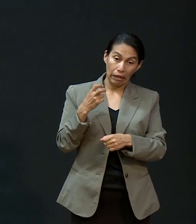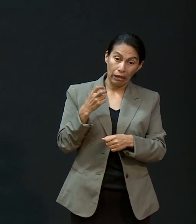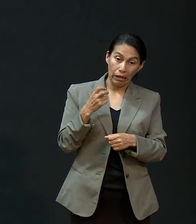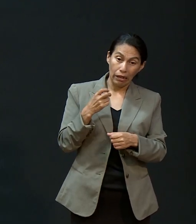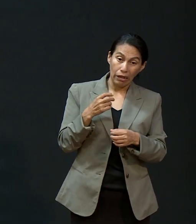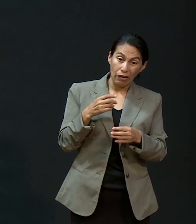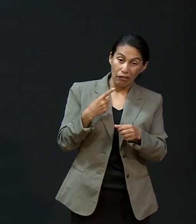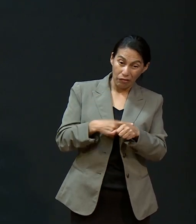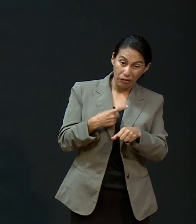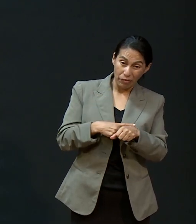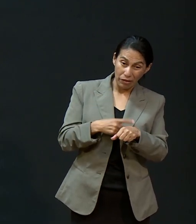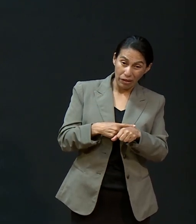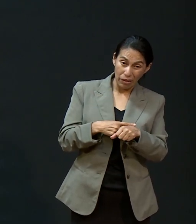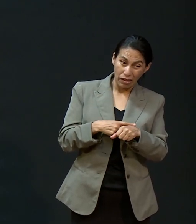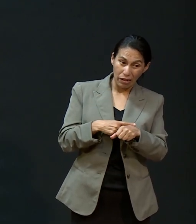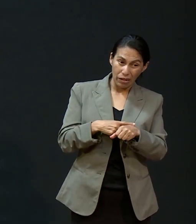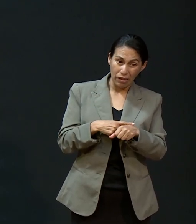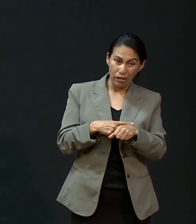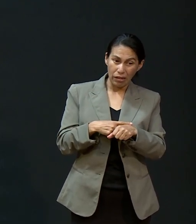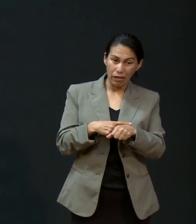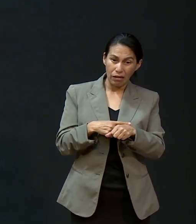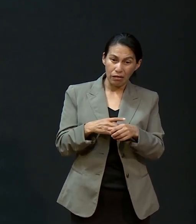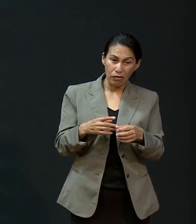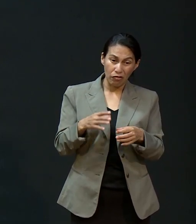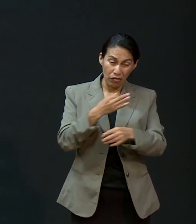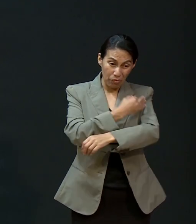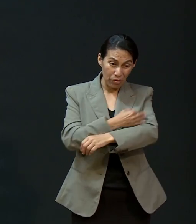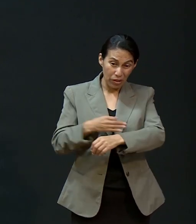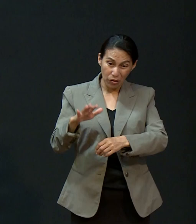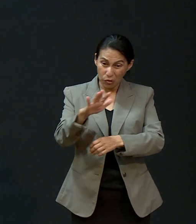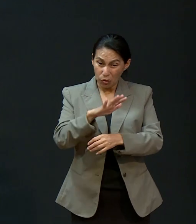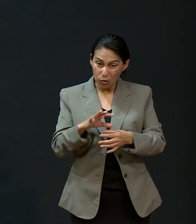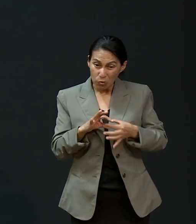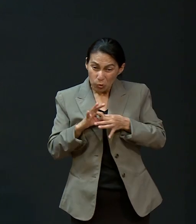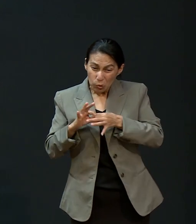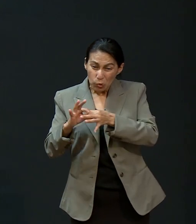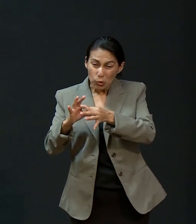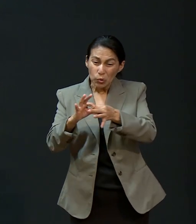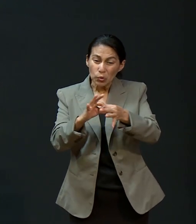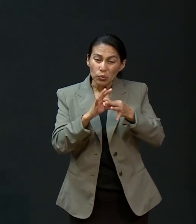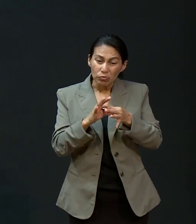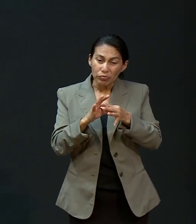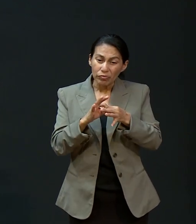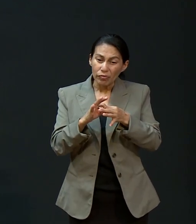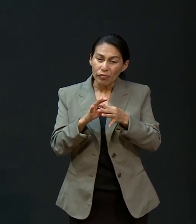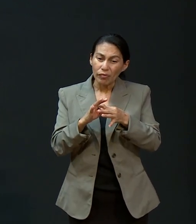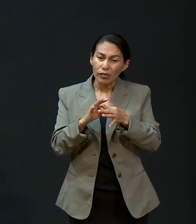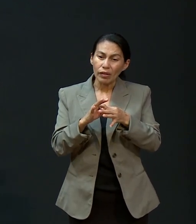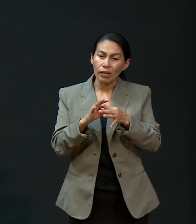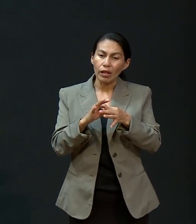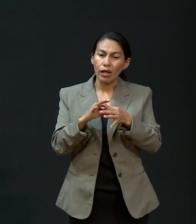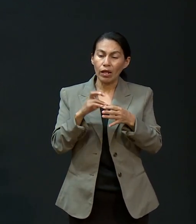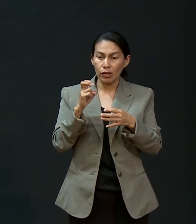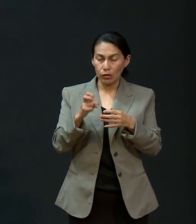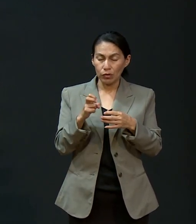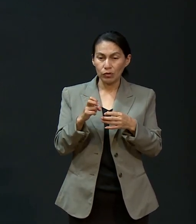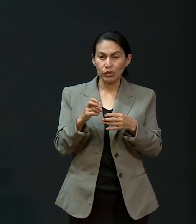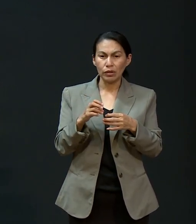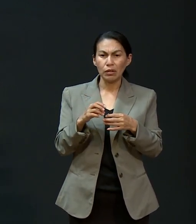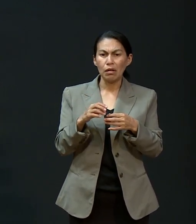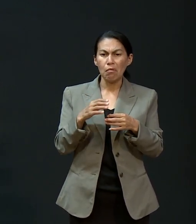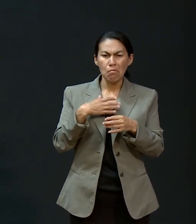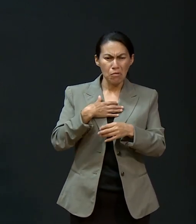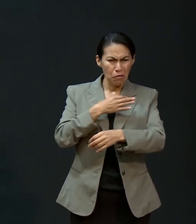se hizo más unida de lo que ya era. Entonces, yo veo ahí una respuesta de Dios en sus oraciones. Que nuestra familia no